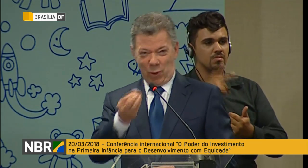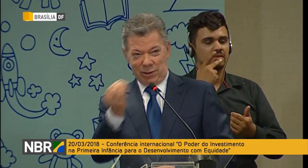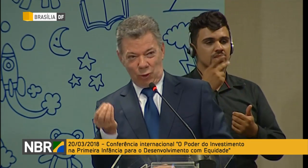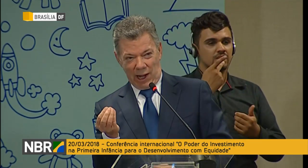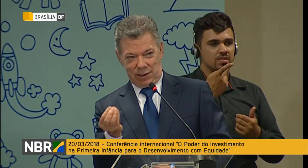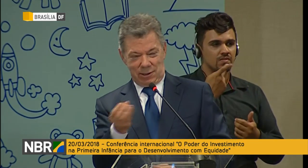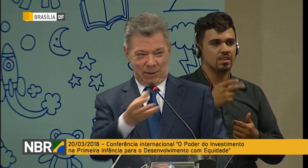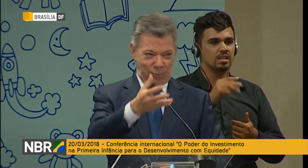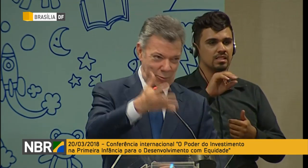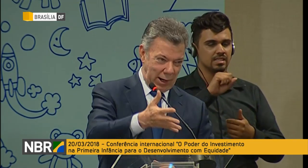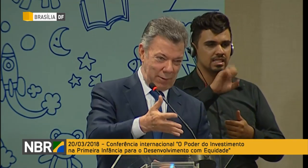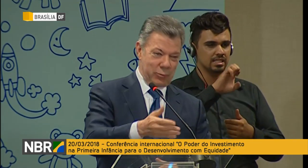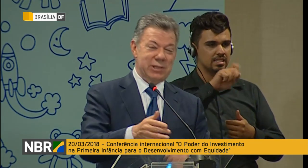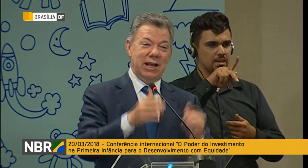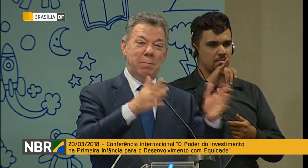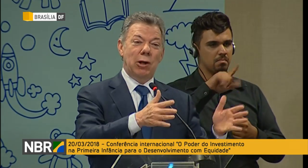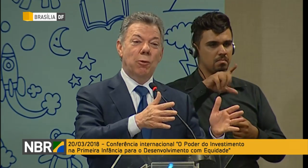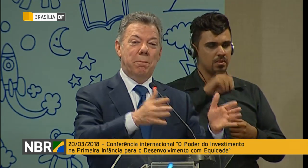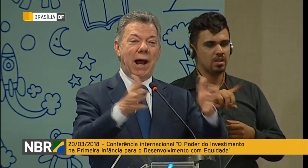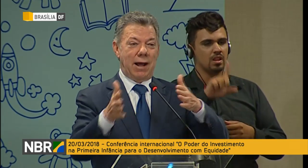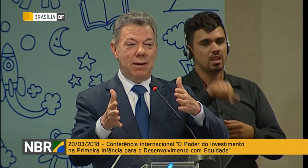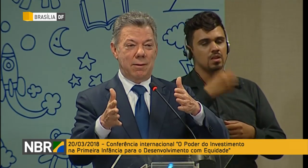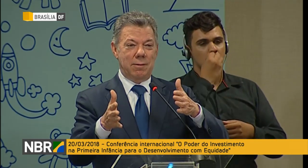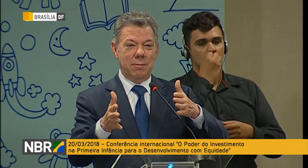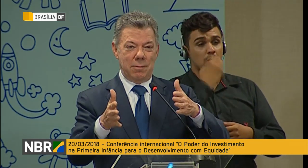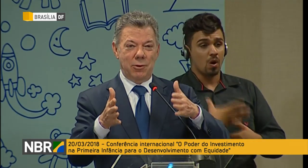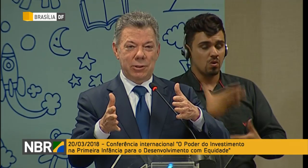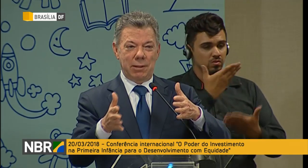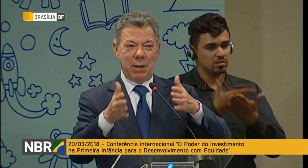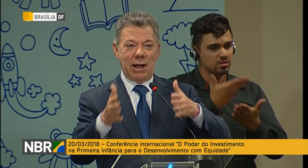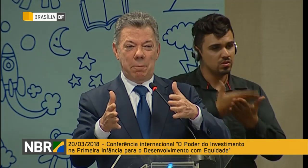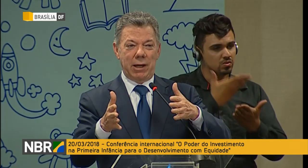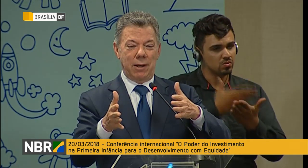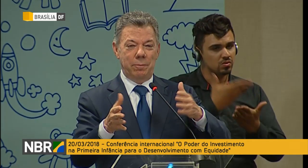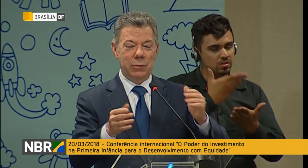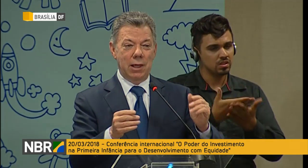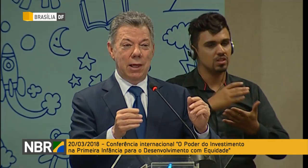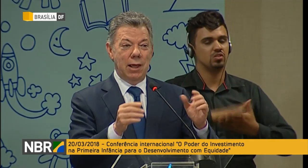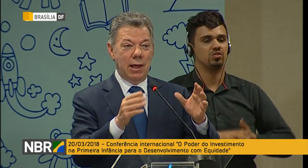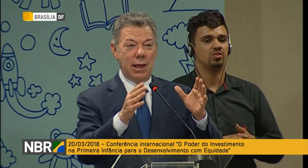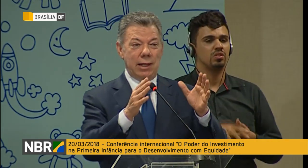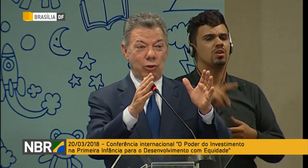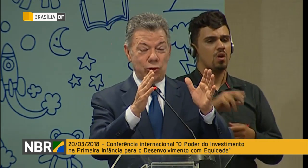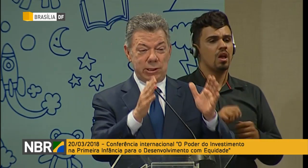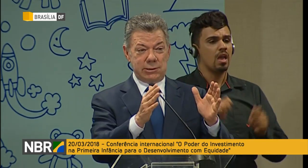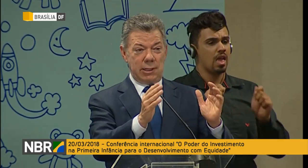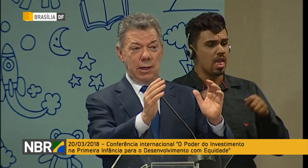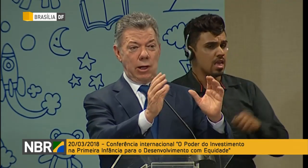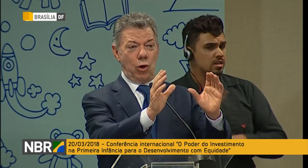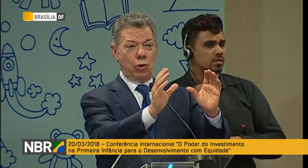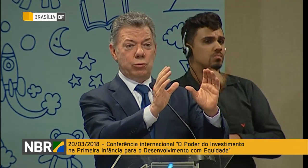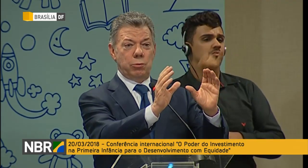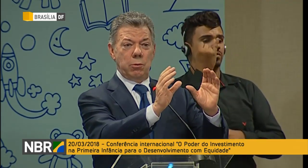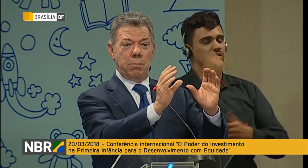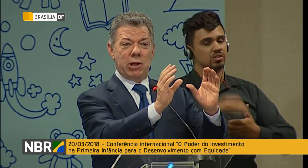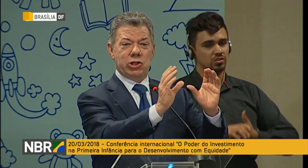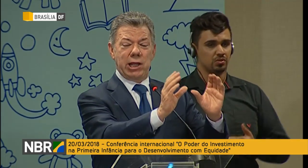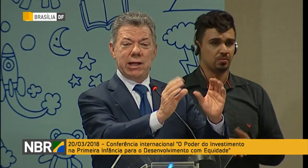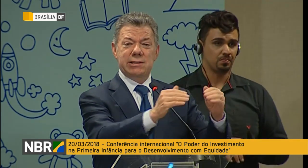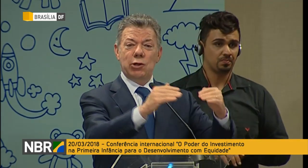espanhol, significa bom estudante, Cepillo para, ou seja, vale a pena.